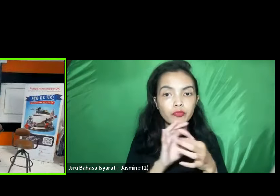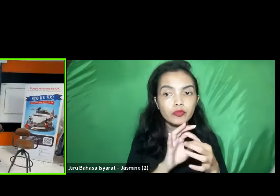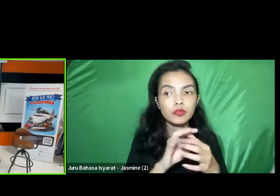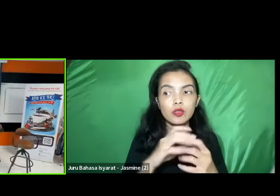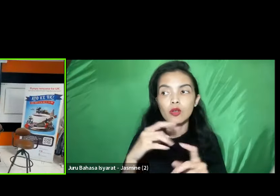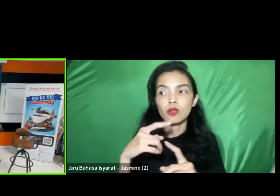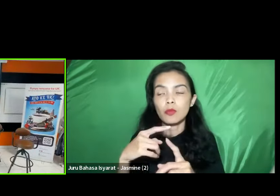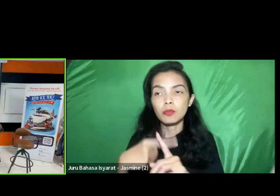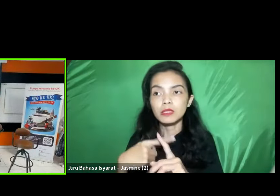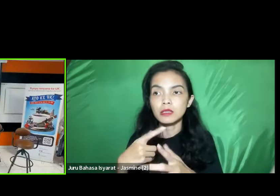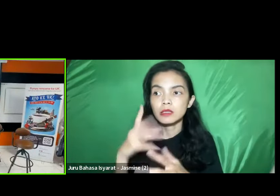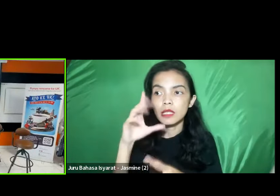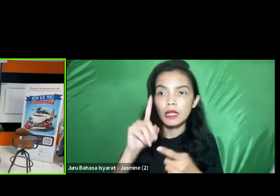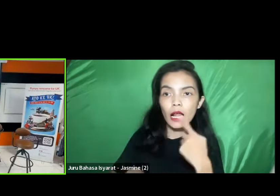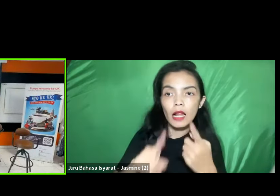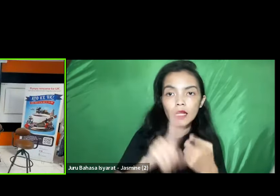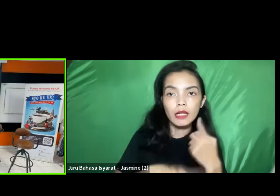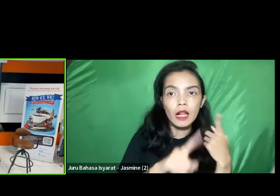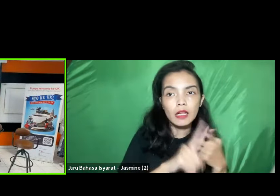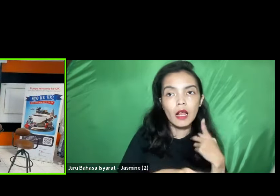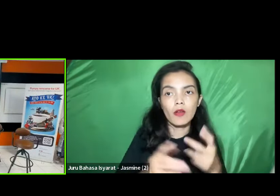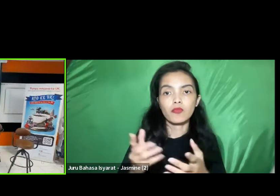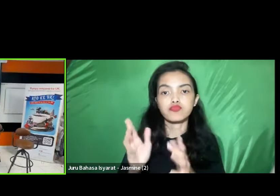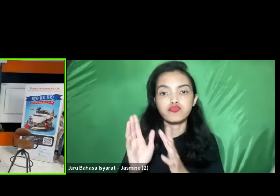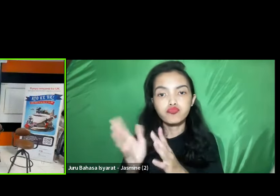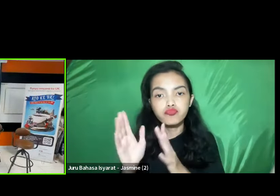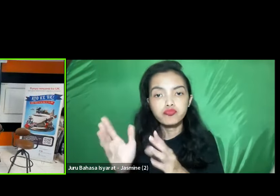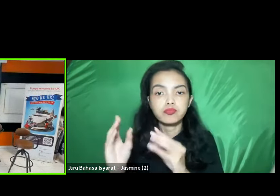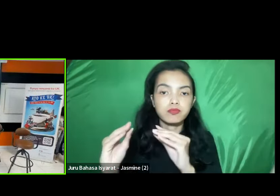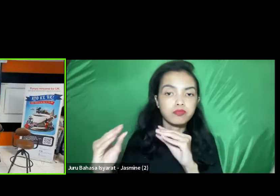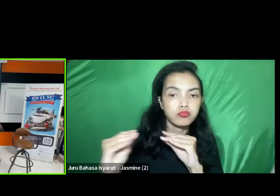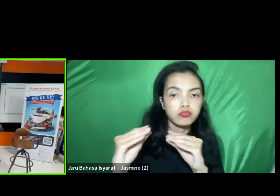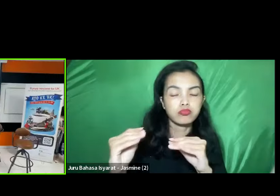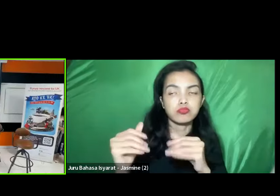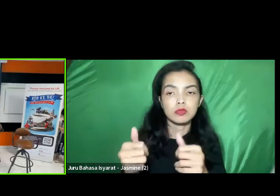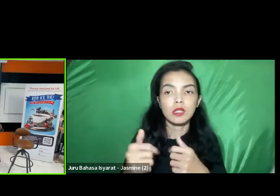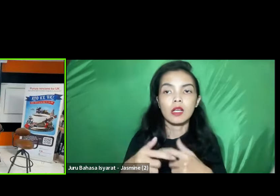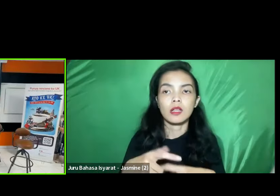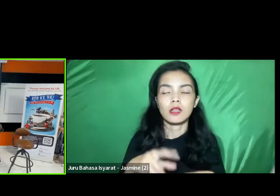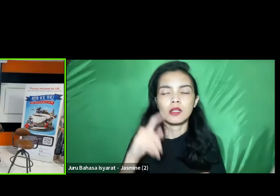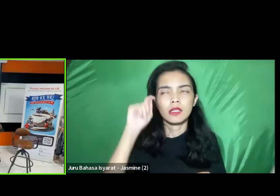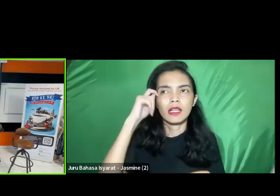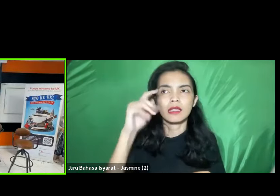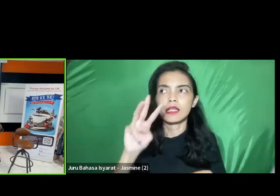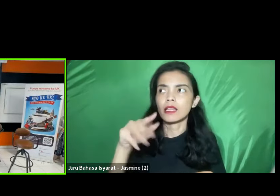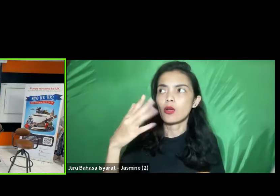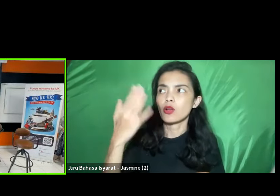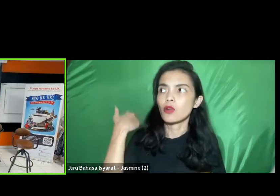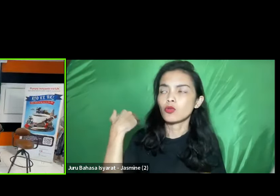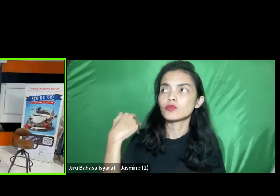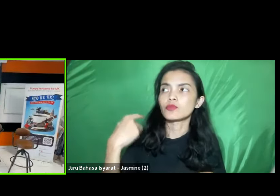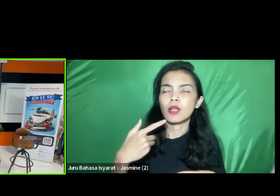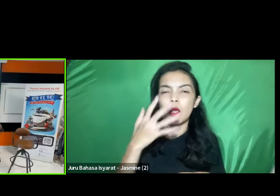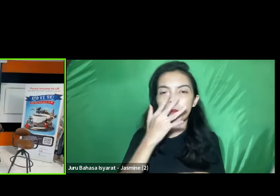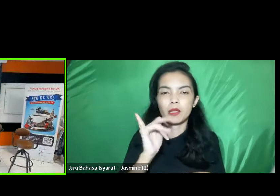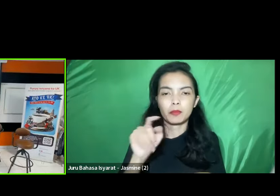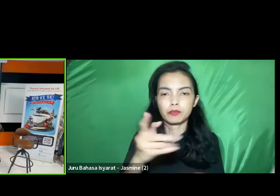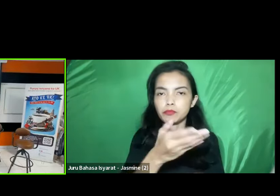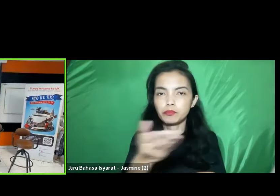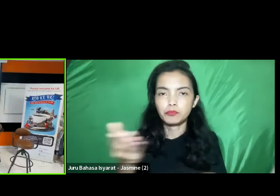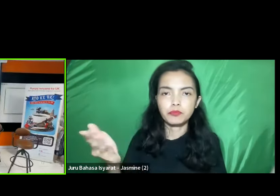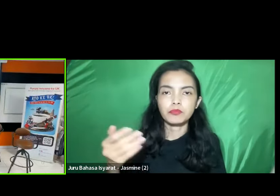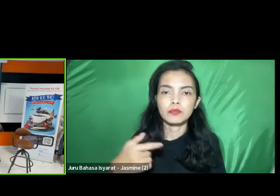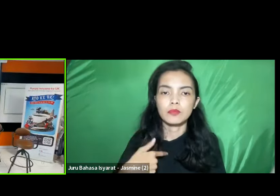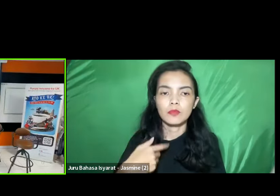eh mungkin kalau misalnya aku flashback lagi di tahun 2021 3 tahun lalu ya aku posisinya di teman-teman nih kayak Wah ngelihat